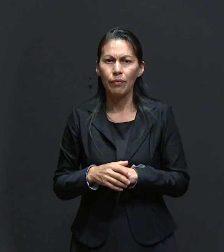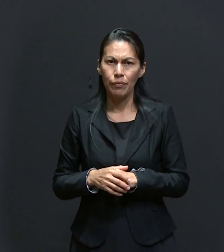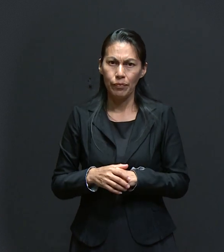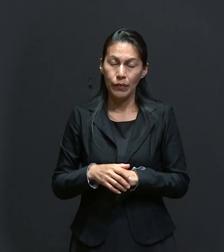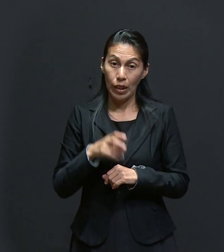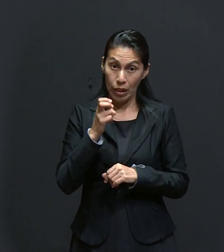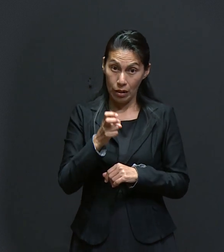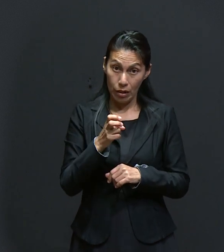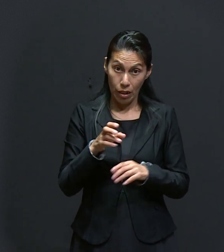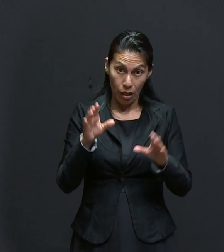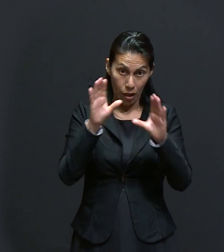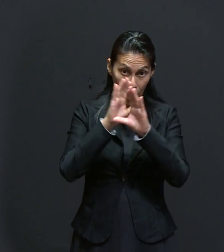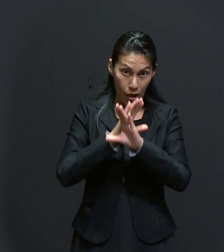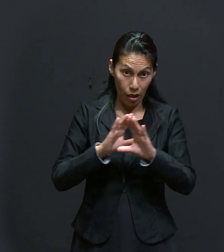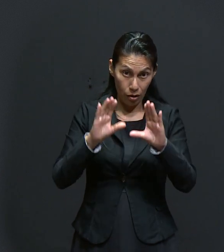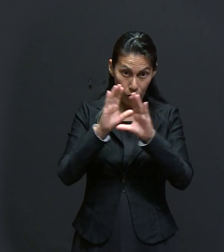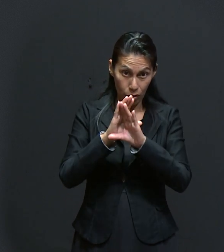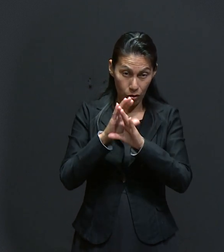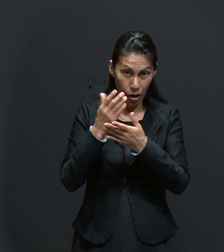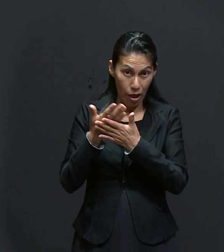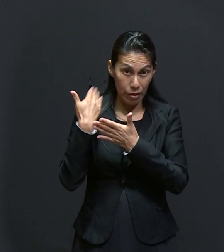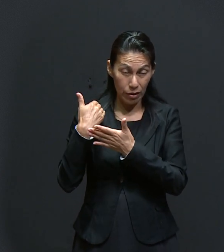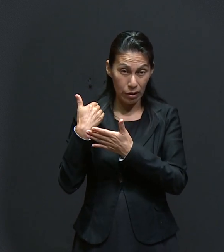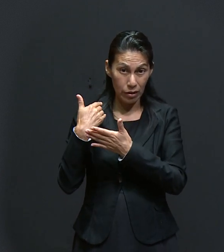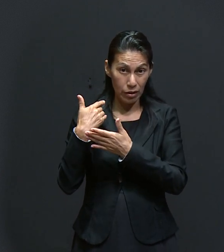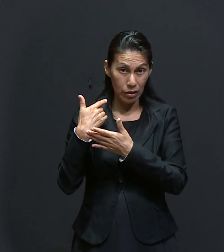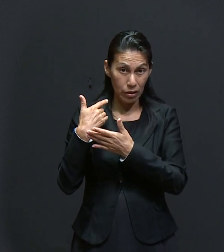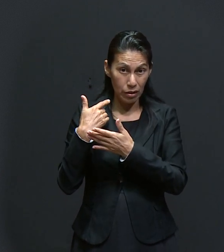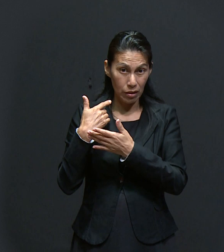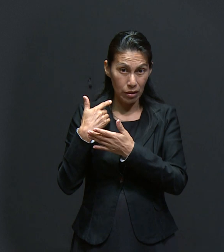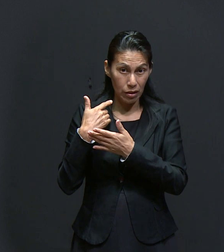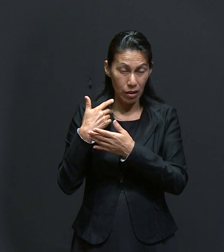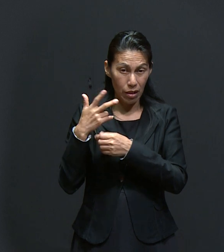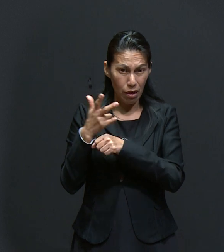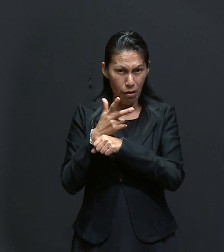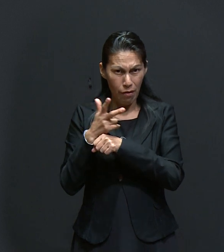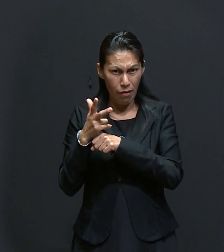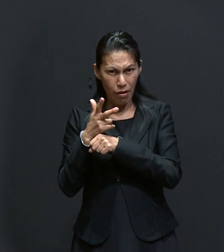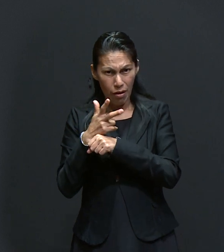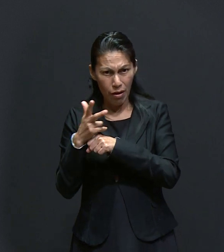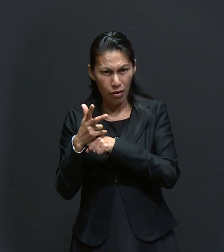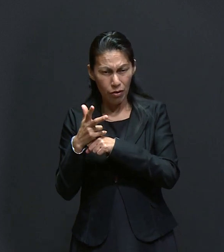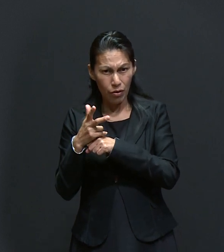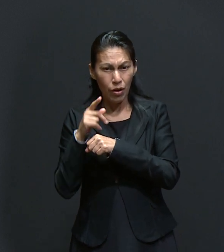canto que estamos usando el compromiso está grabado en 10a